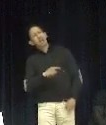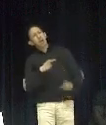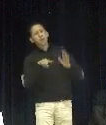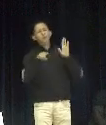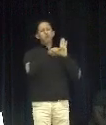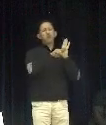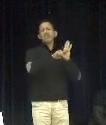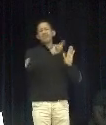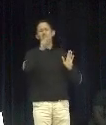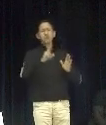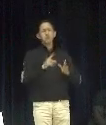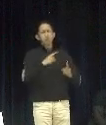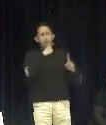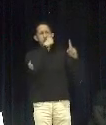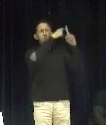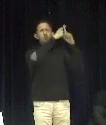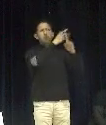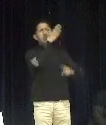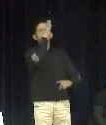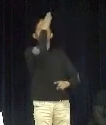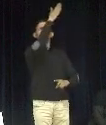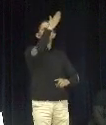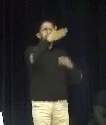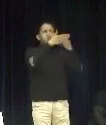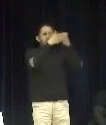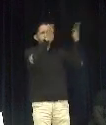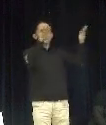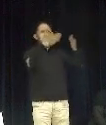خطوات لإيجاد الحل فورا.